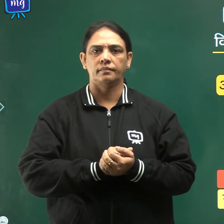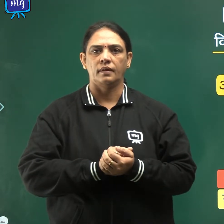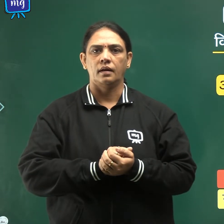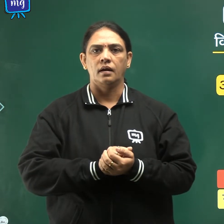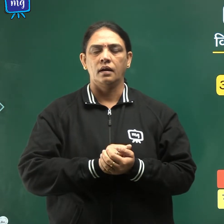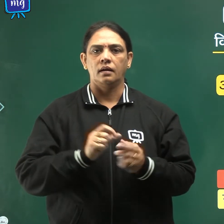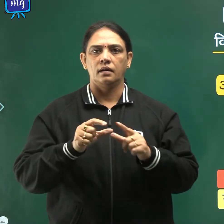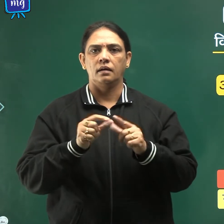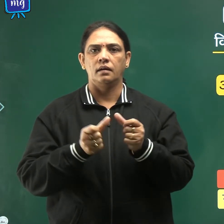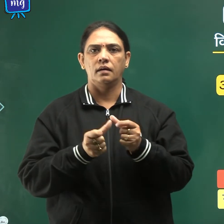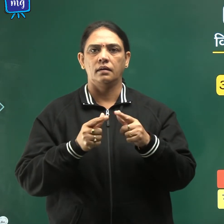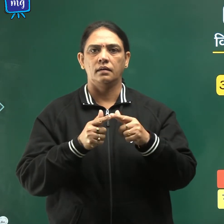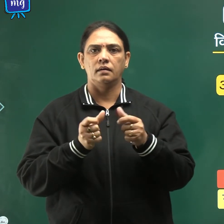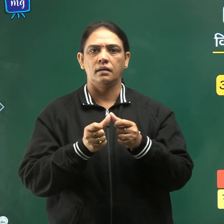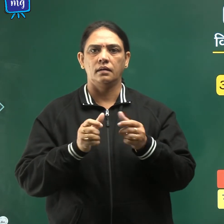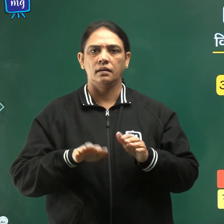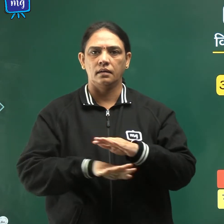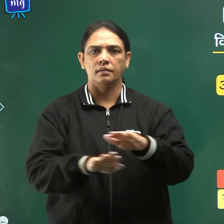सांख्यिकी